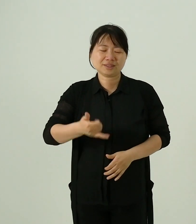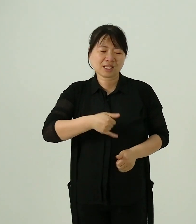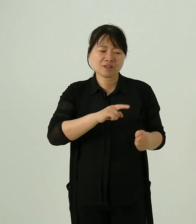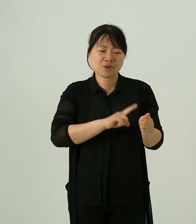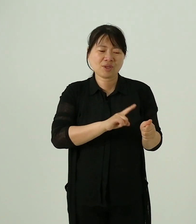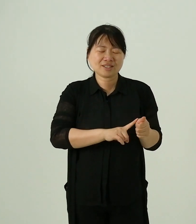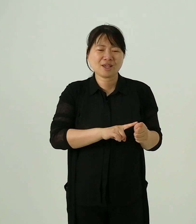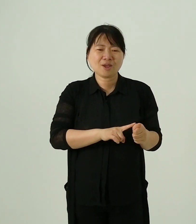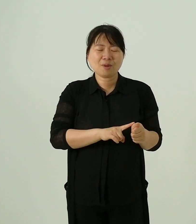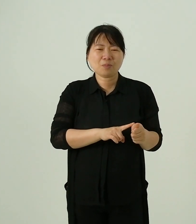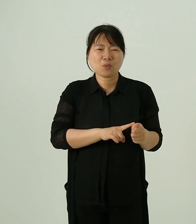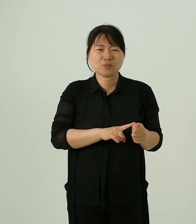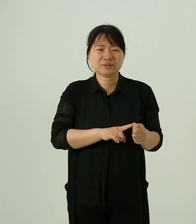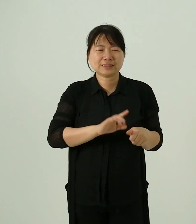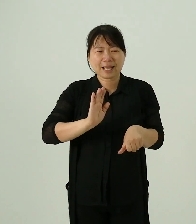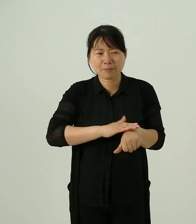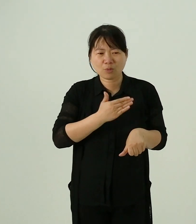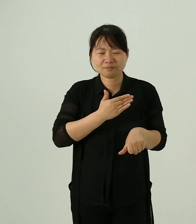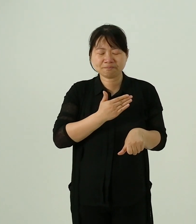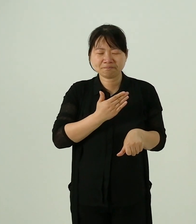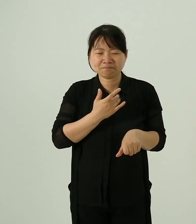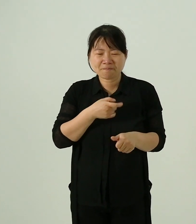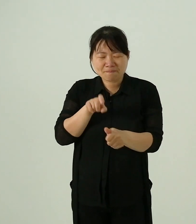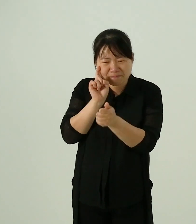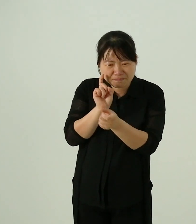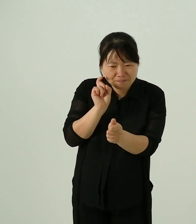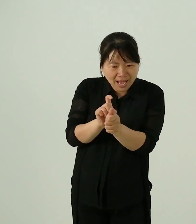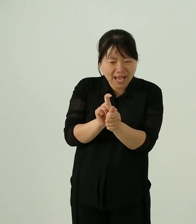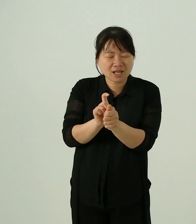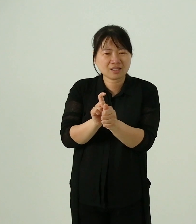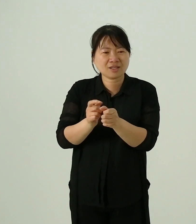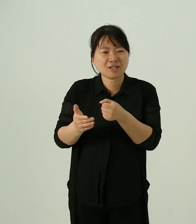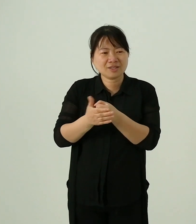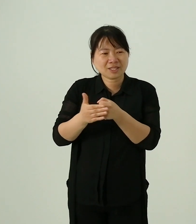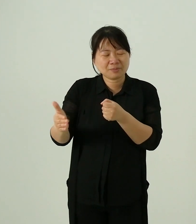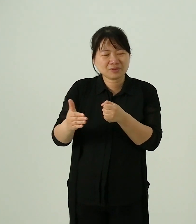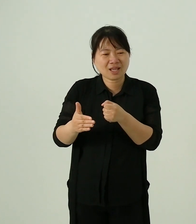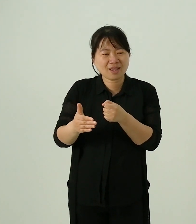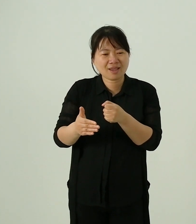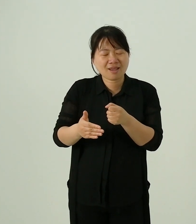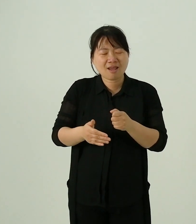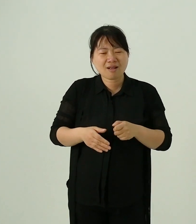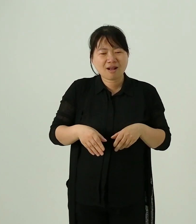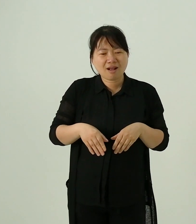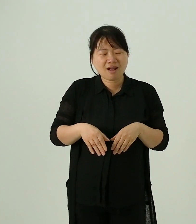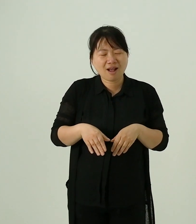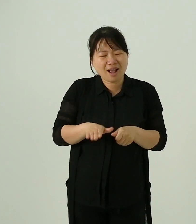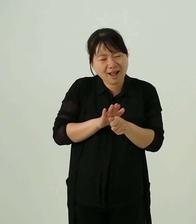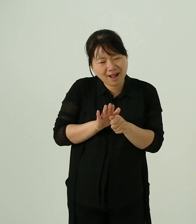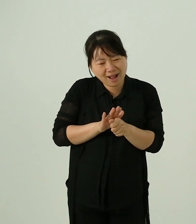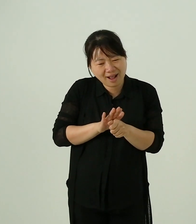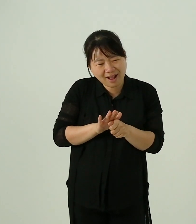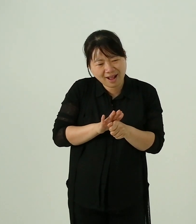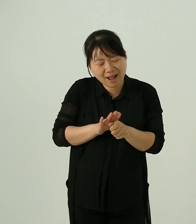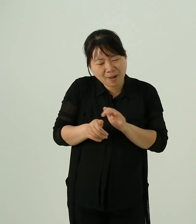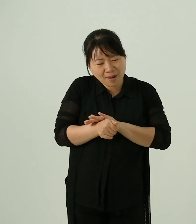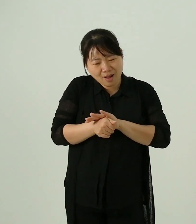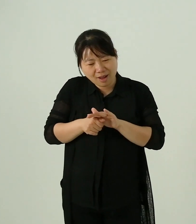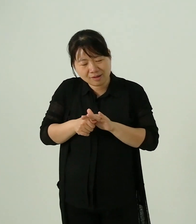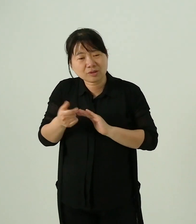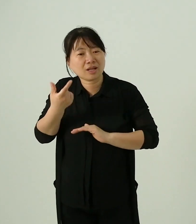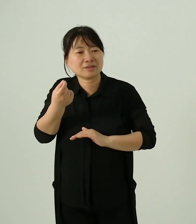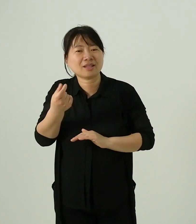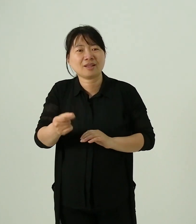약점 잡혀 사는 것 같아요. 이렇게 딱 보면은 엄마들도 괜히 쩔쩔매고 얘가 또 뿔따구 낼까봐. 이런